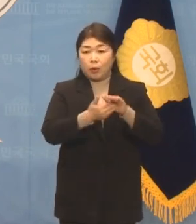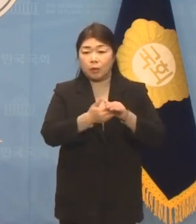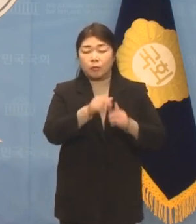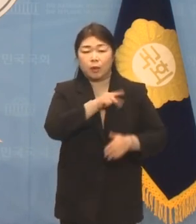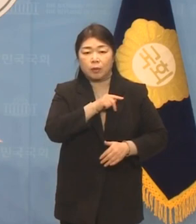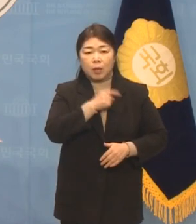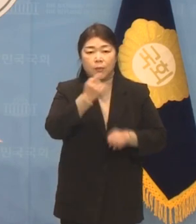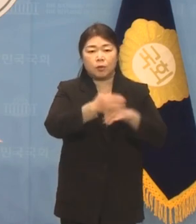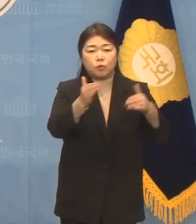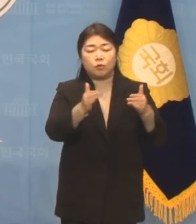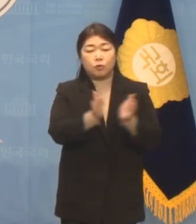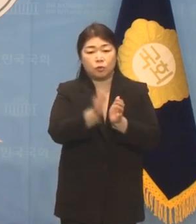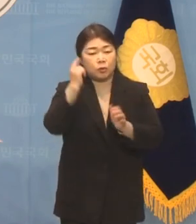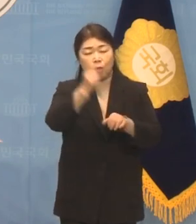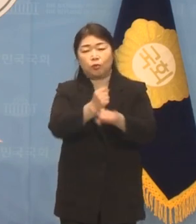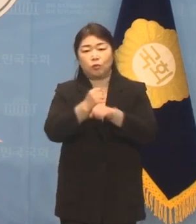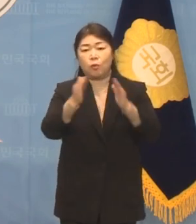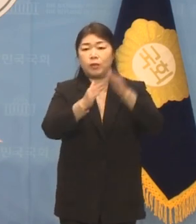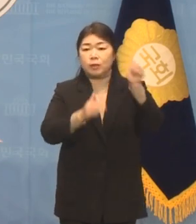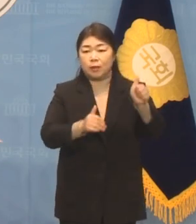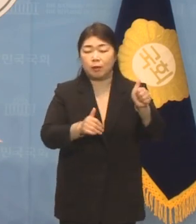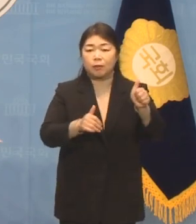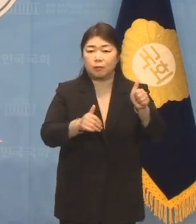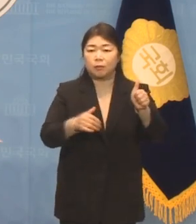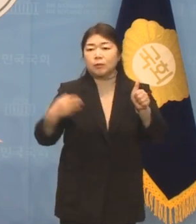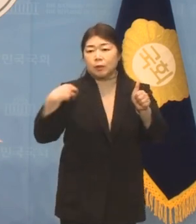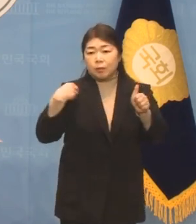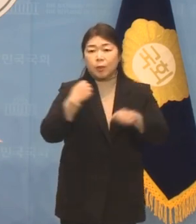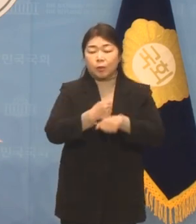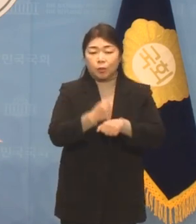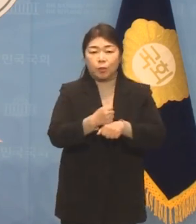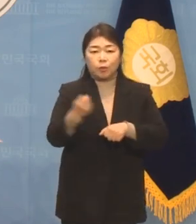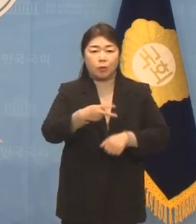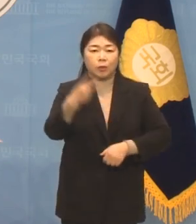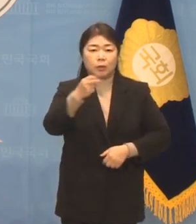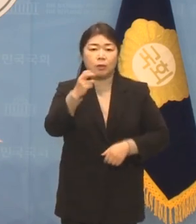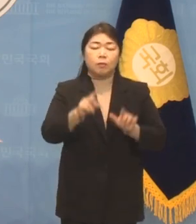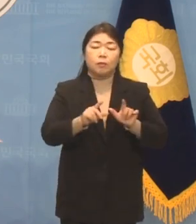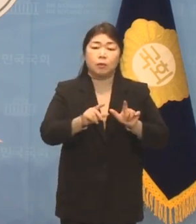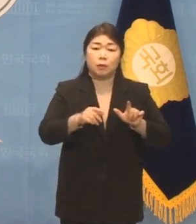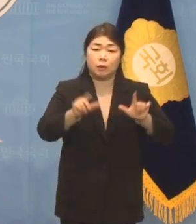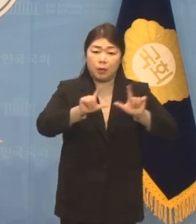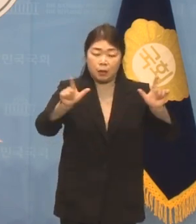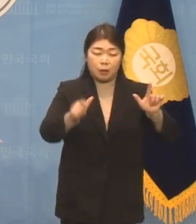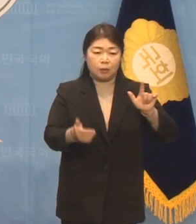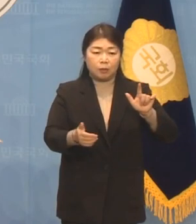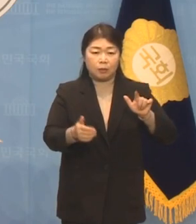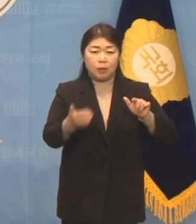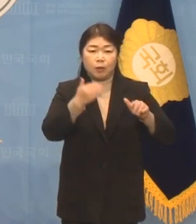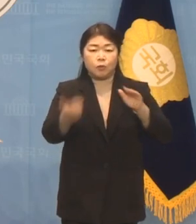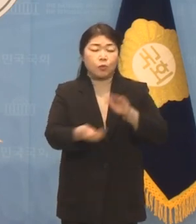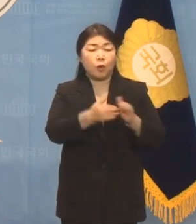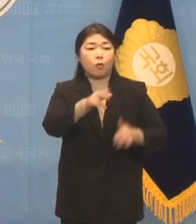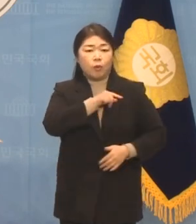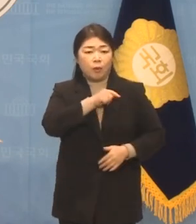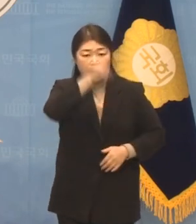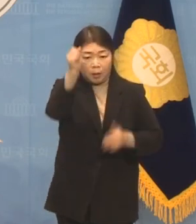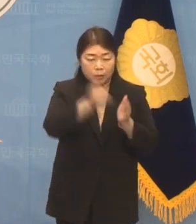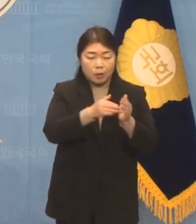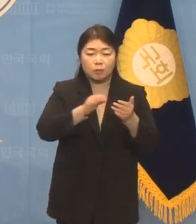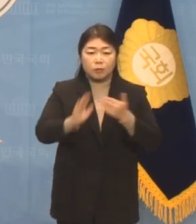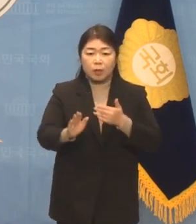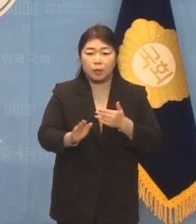당을 이끌어왔습니다. 2020년 8월 최고위원에 당선돼서 당의 민생정치